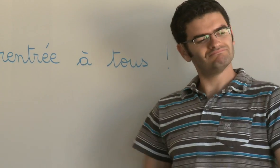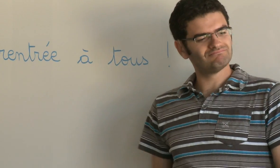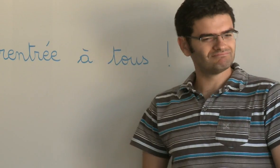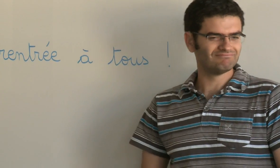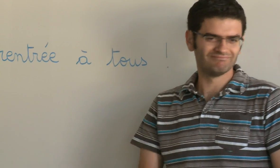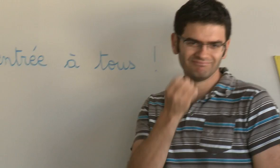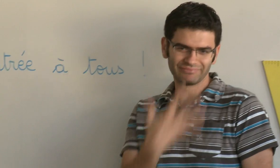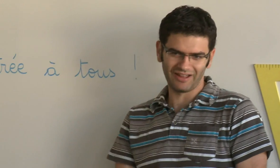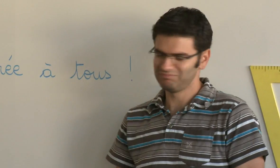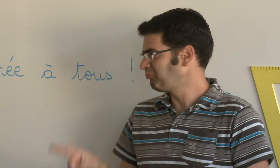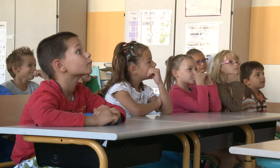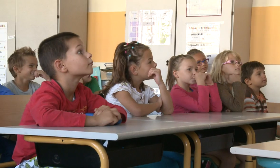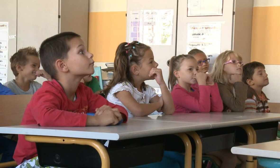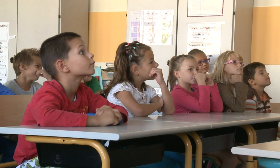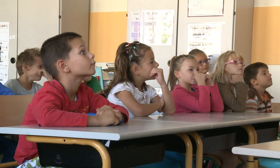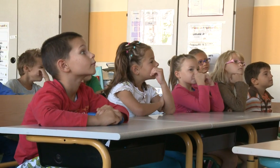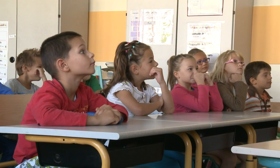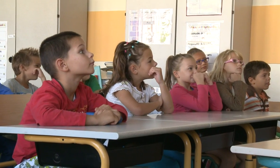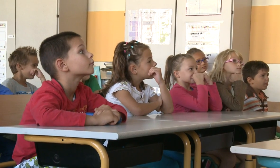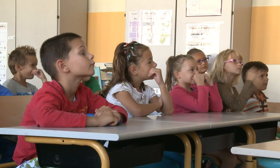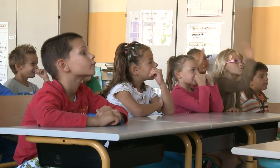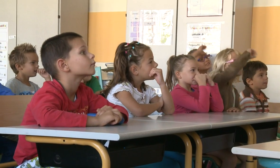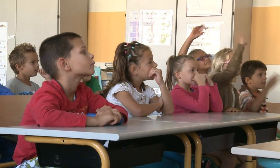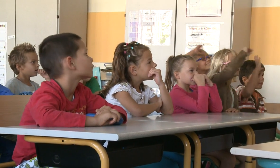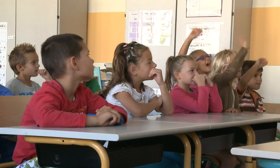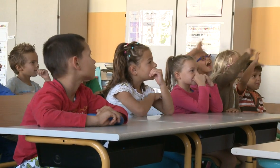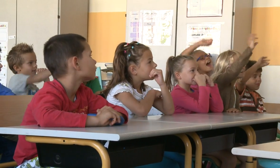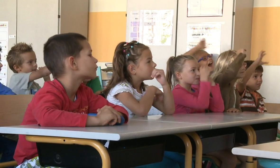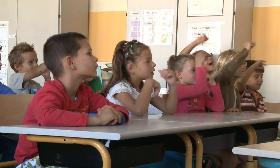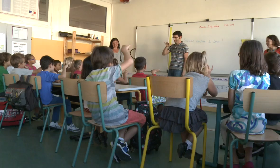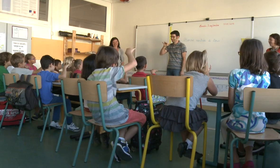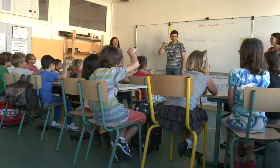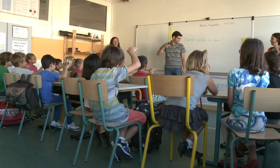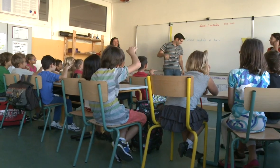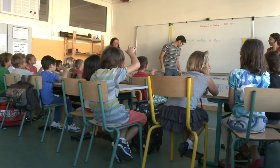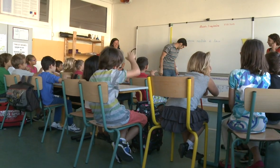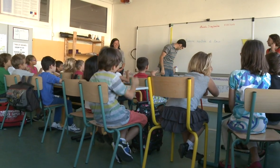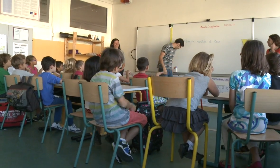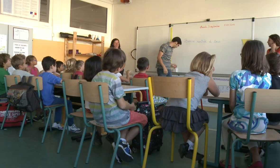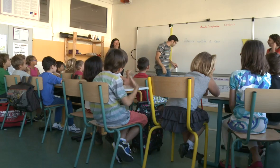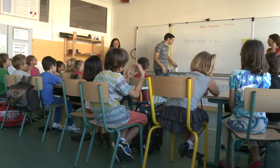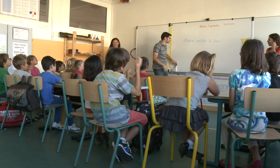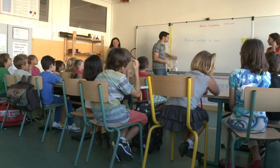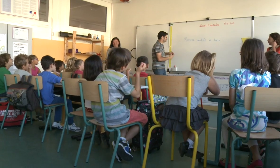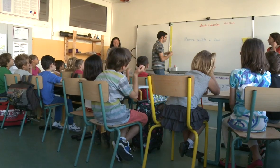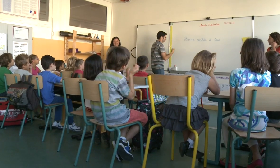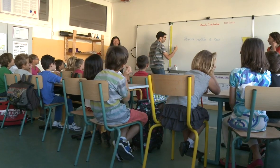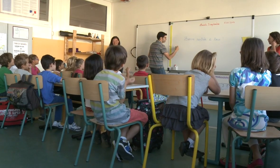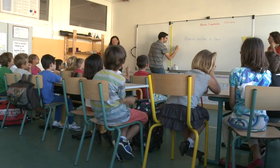proposer une scolarisation adaptée aux enfants sourds de la maternelle au lycée dans des établissements publics. Une exception qui permet à l'enfant de s